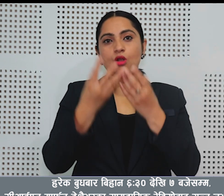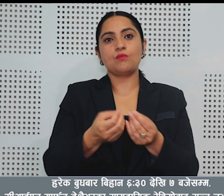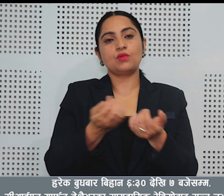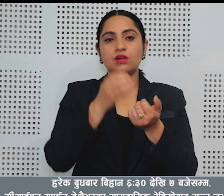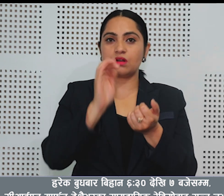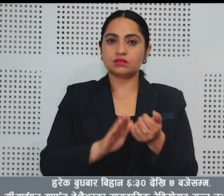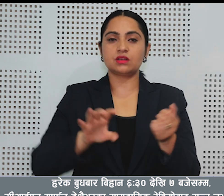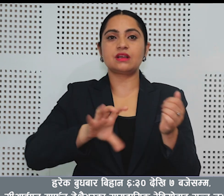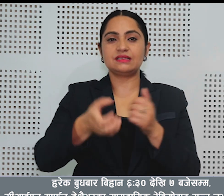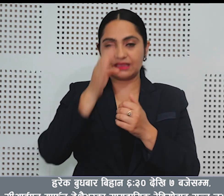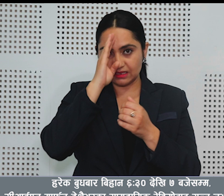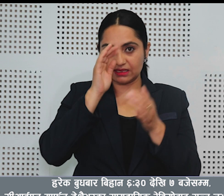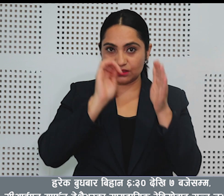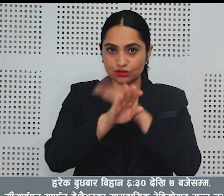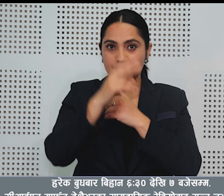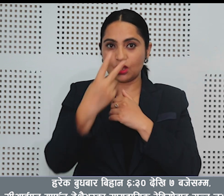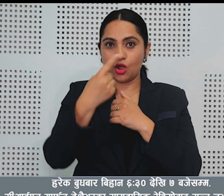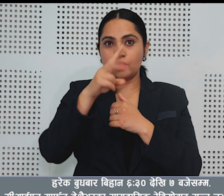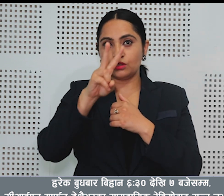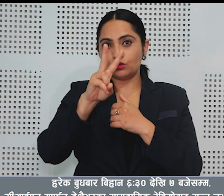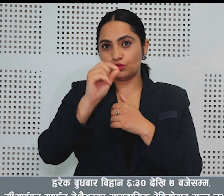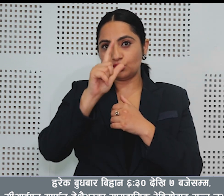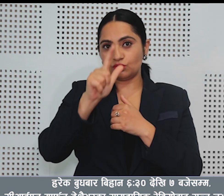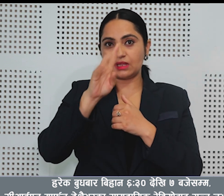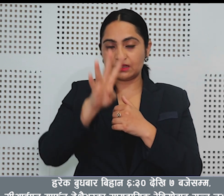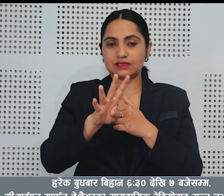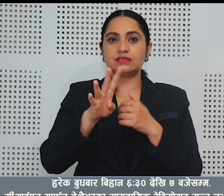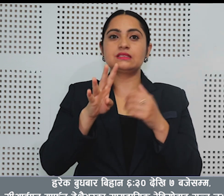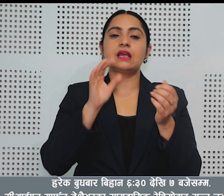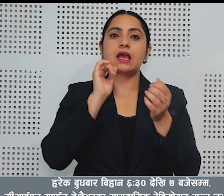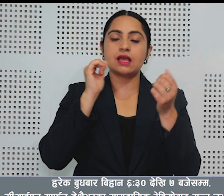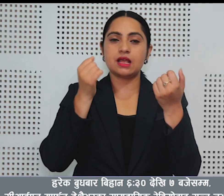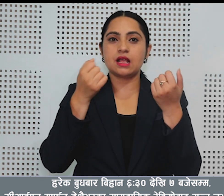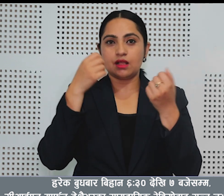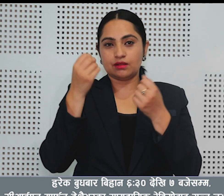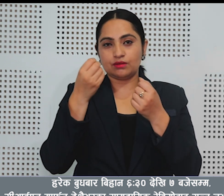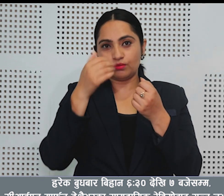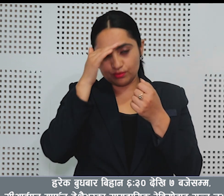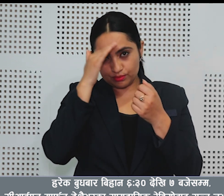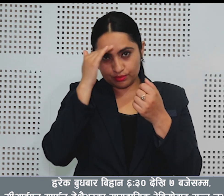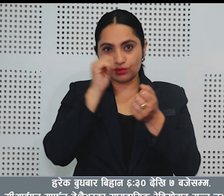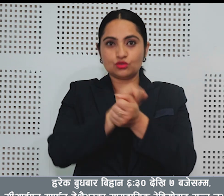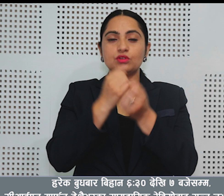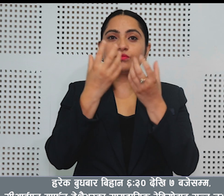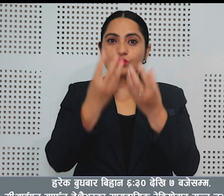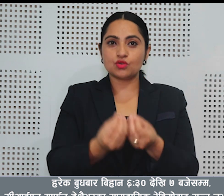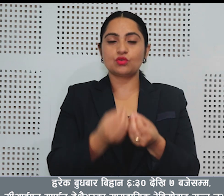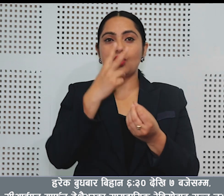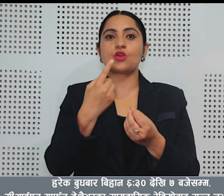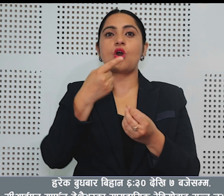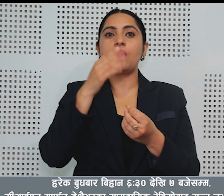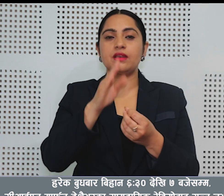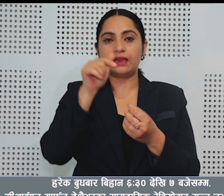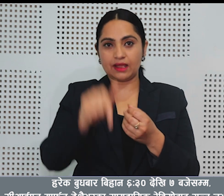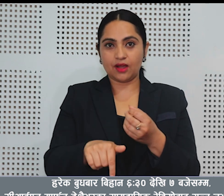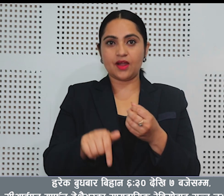सक्दछ। स्थानीय सरकार सञ्चालन ऐन 2074 र विपद जोखिम न्यूनीकरण तथा व्यवस्थापन ऐन 2074ले